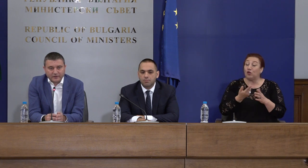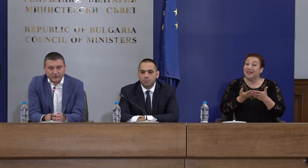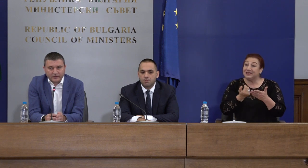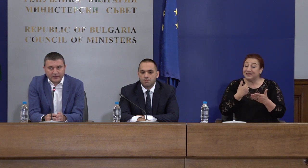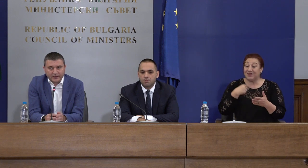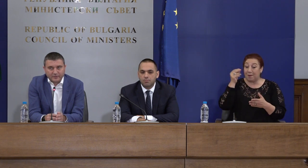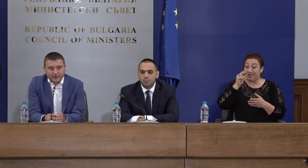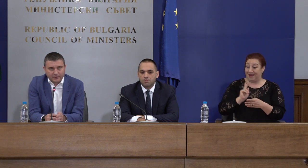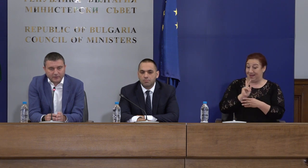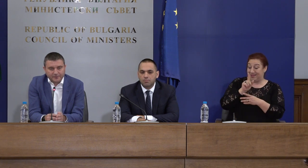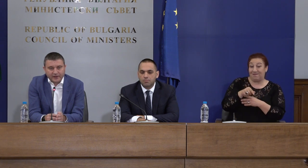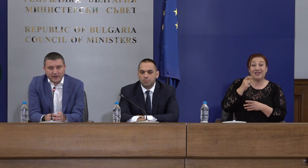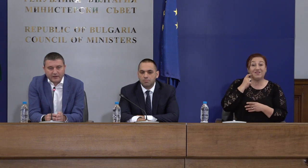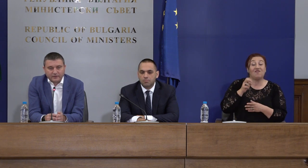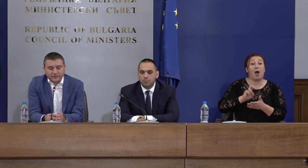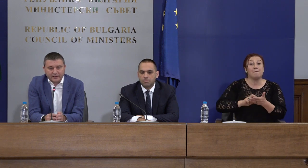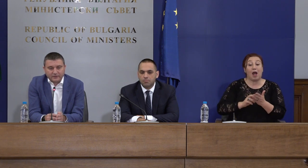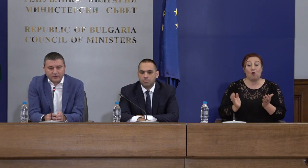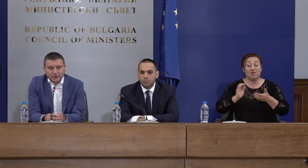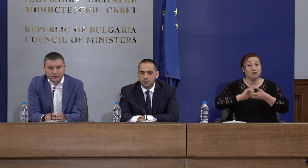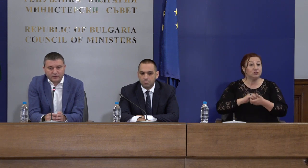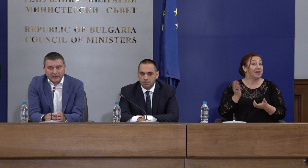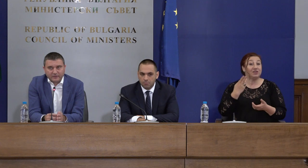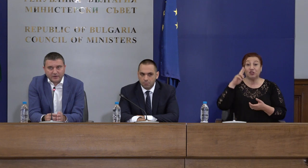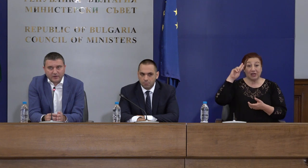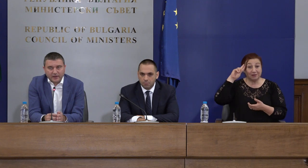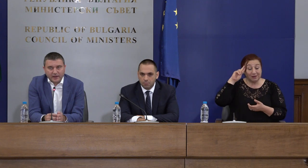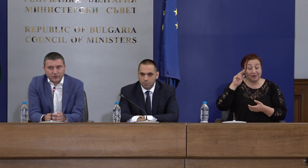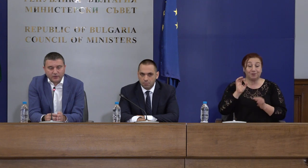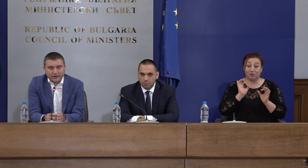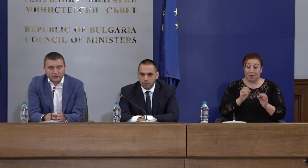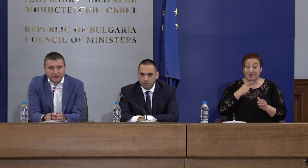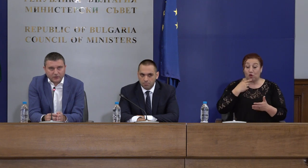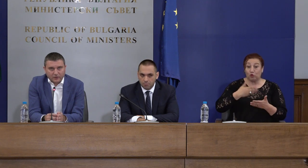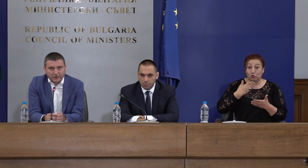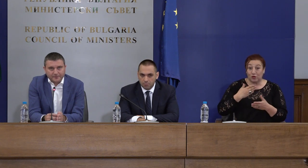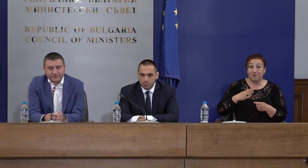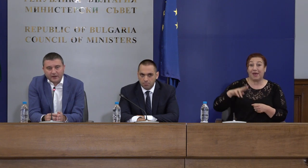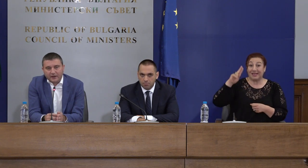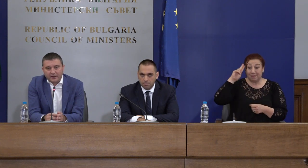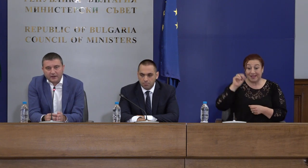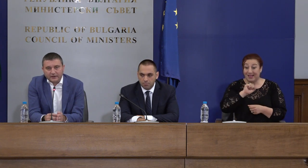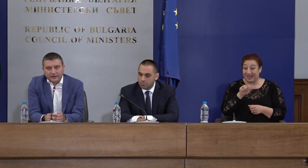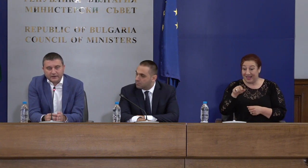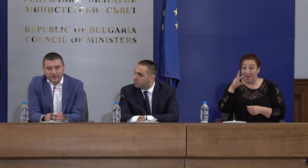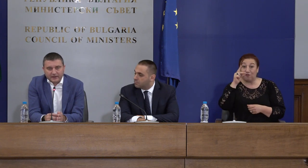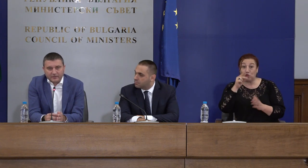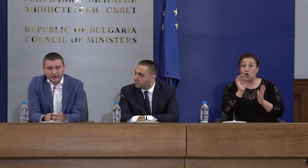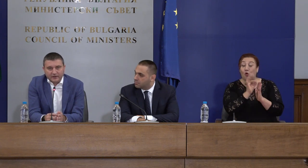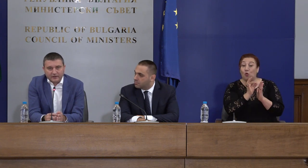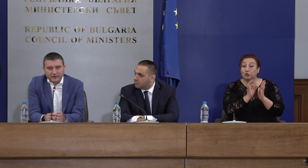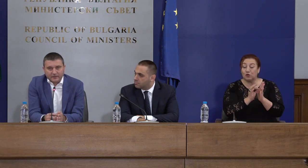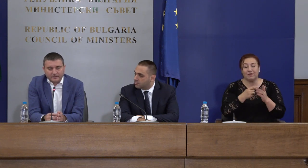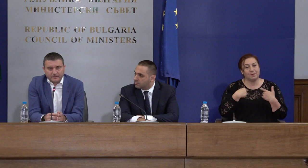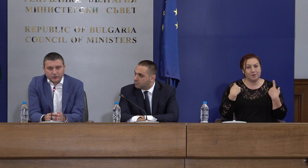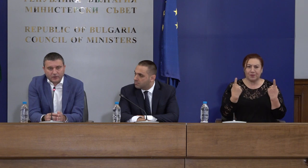в Банковия съюз е изпълнено. В момента, в който докладваме изпълнението и на това условие, ние смятаме